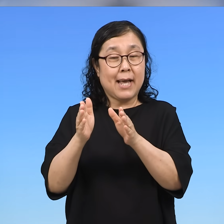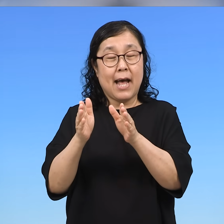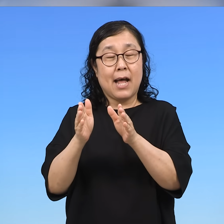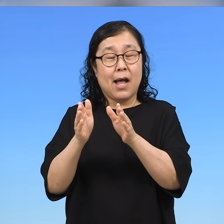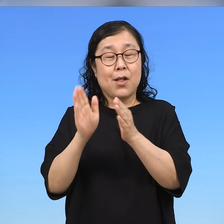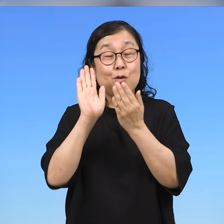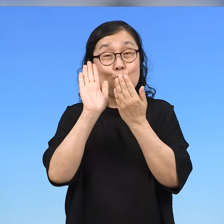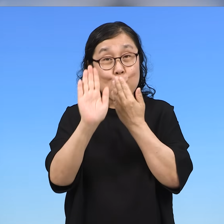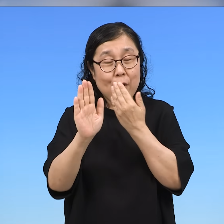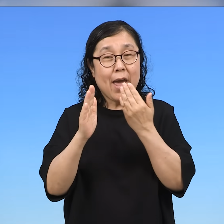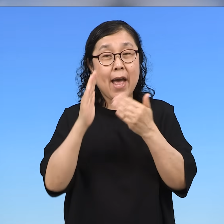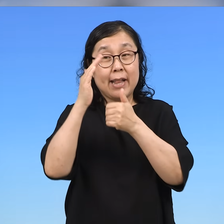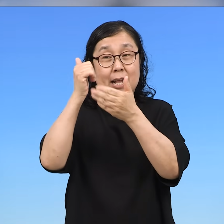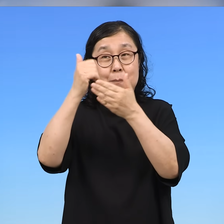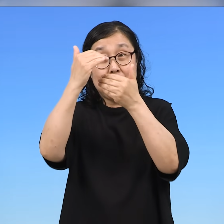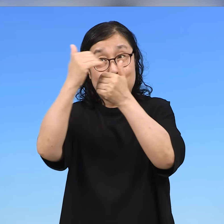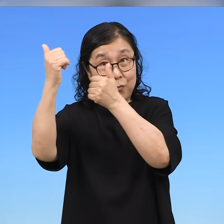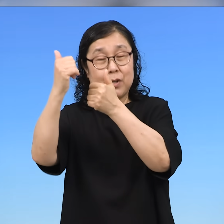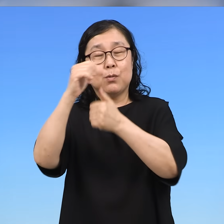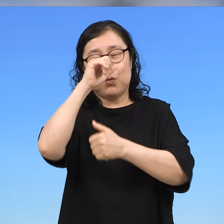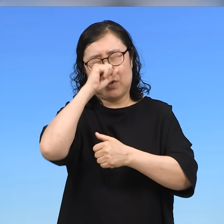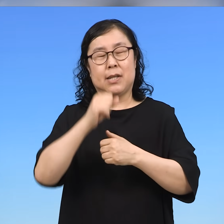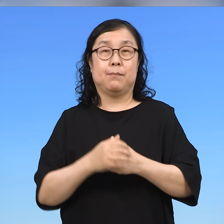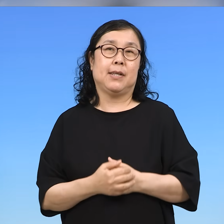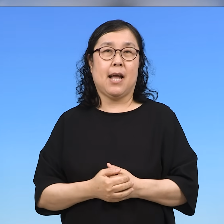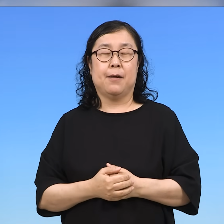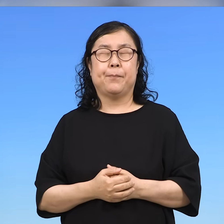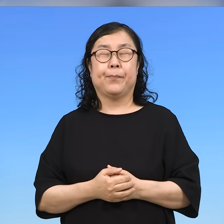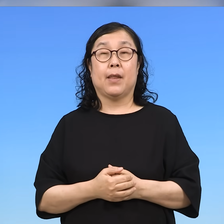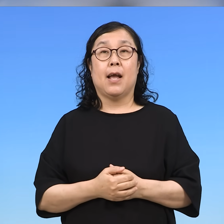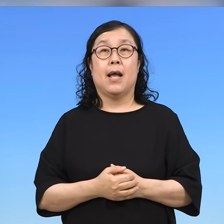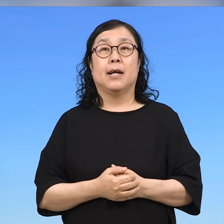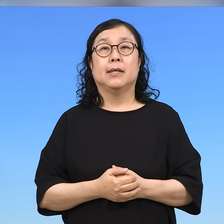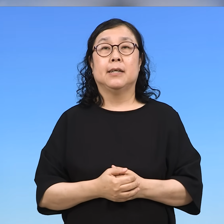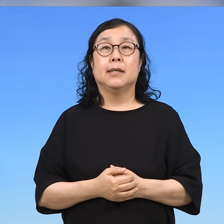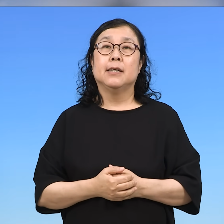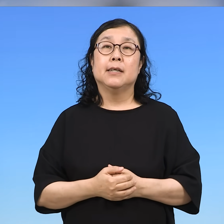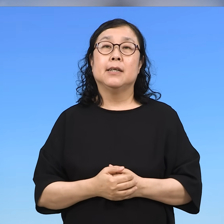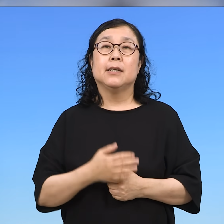불러가셨으면 좋겠습니다. 아니 뭐 이게 뭐 비관주의 이런 거 아니고요,